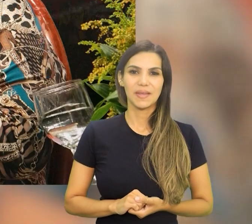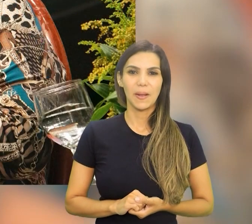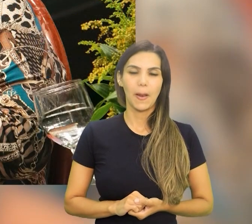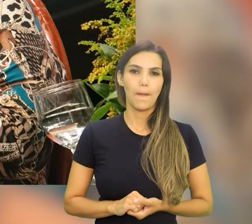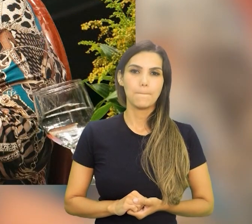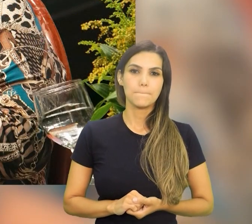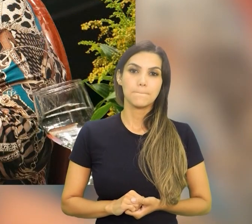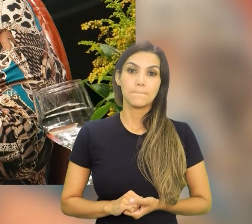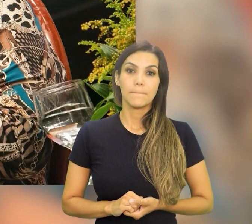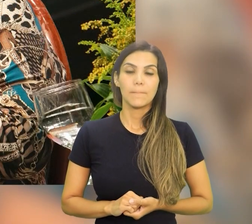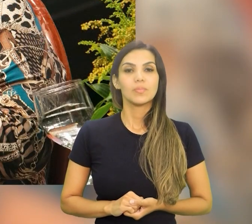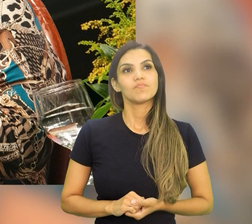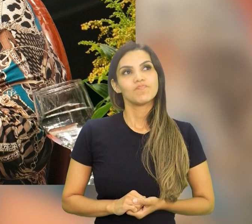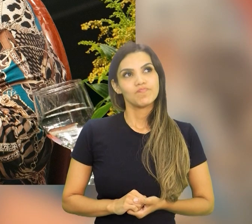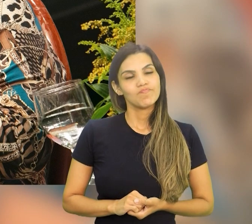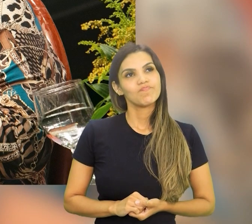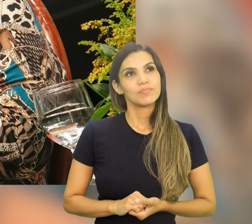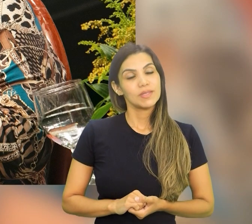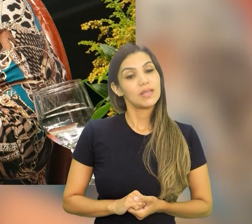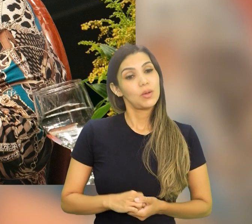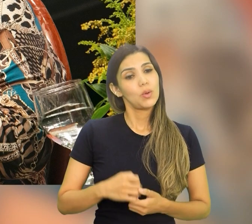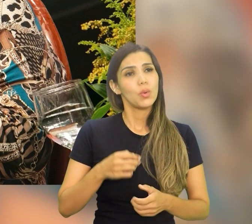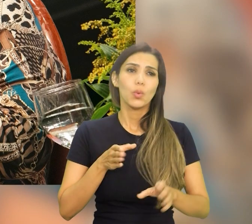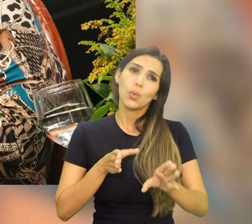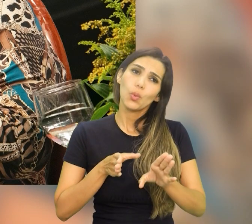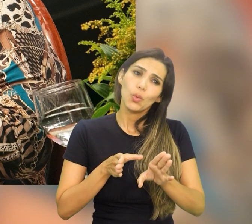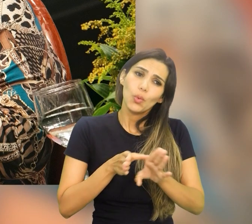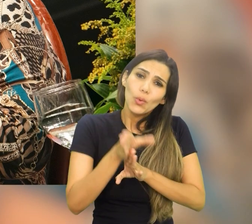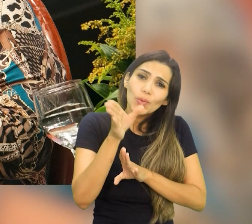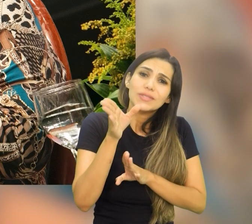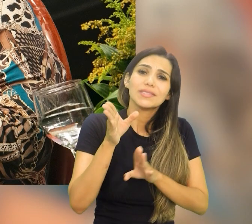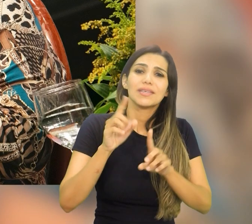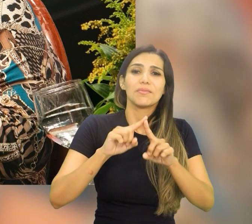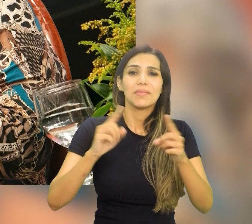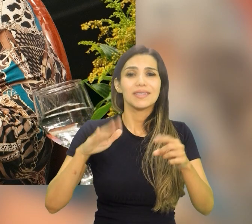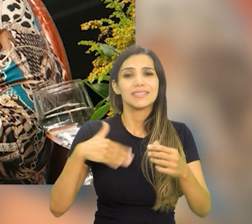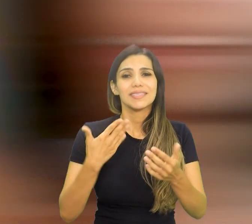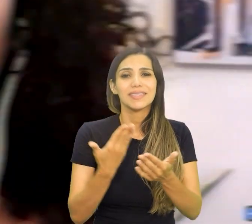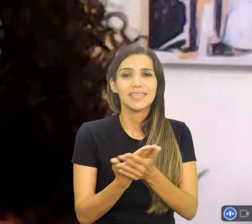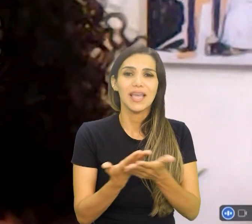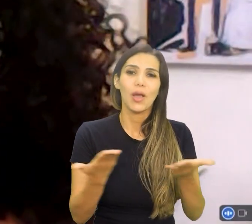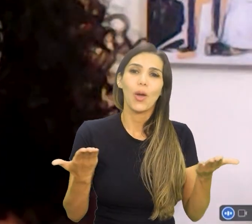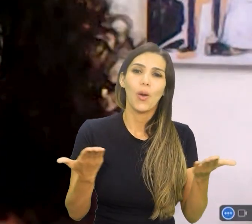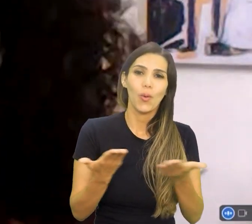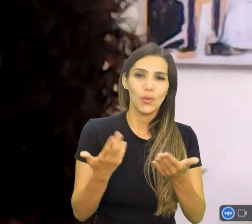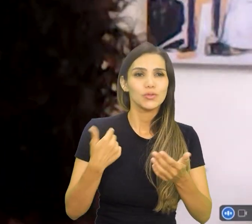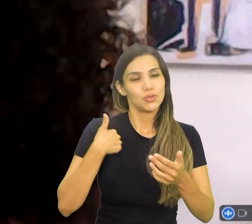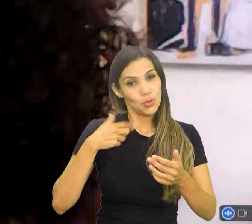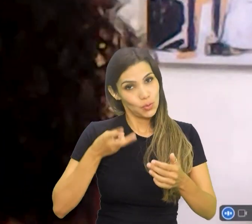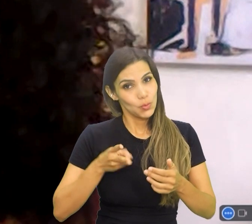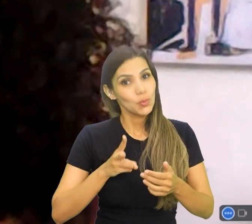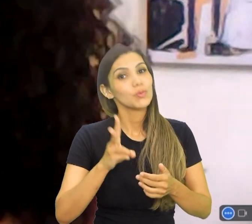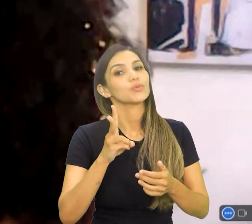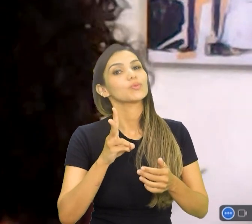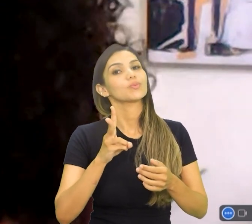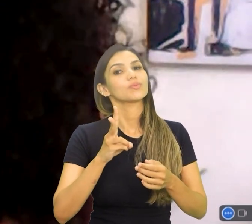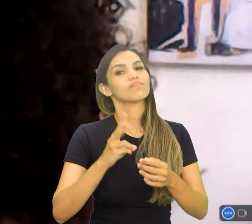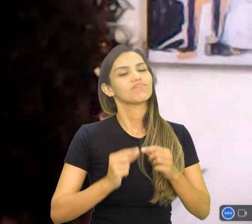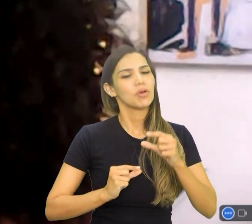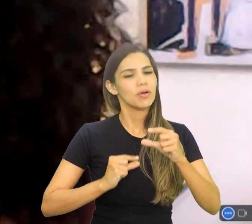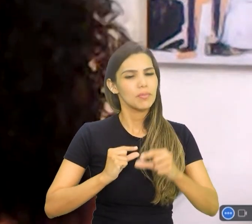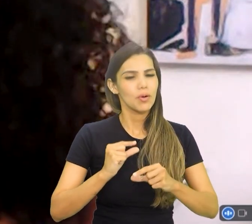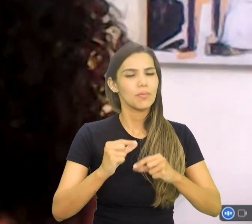É um conselho clichê, mas que eu tento seguir até hoje. Pratica e vai com